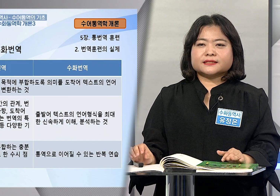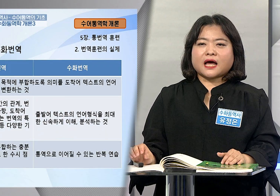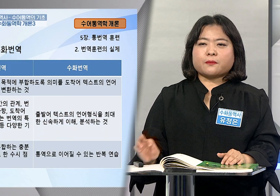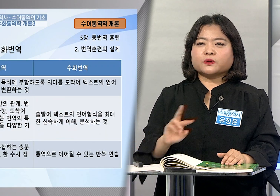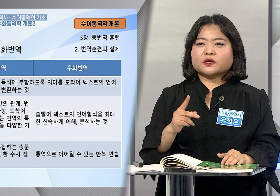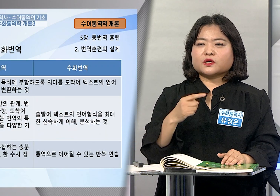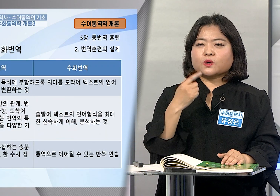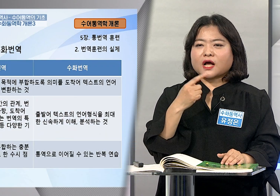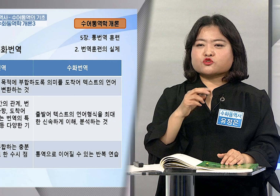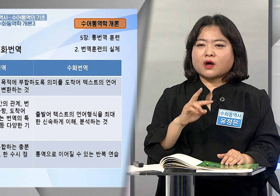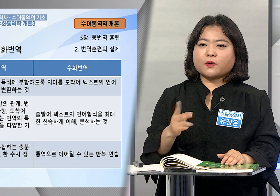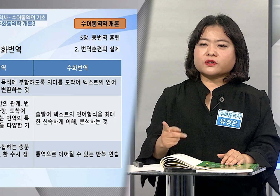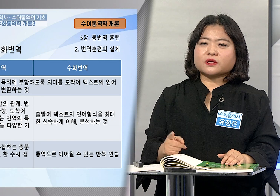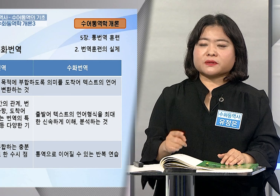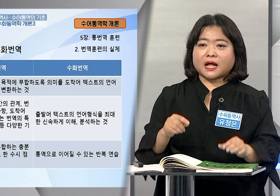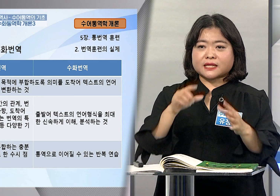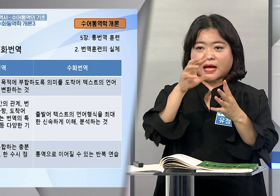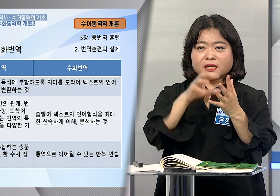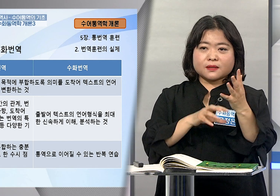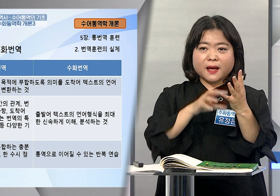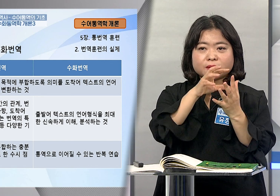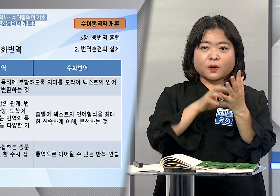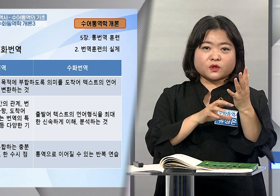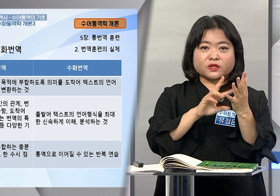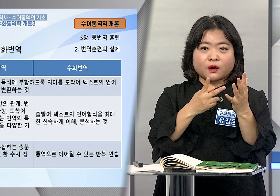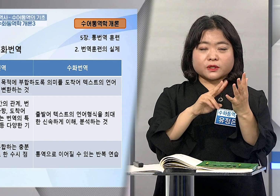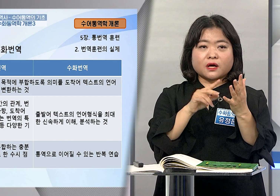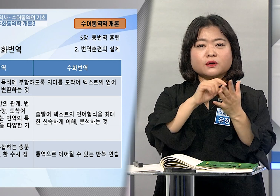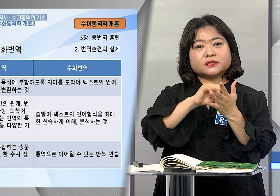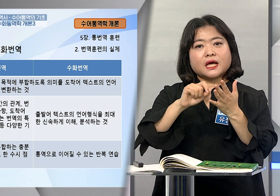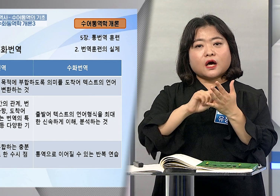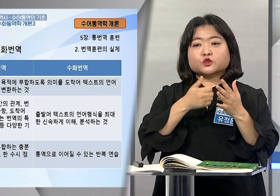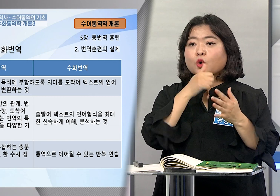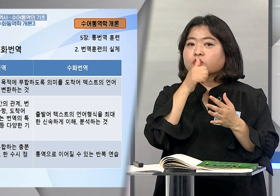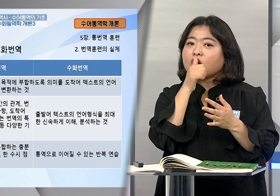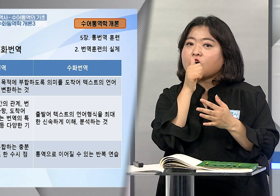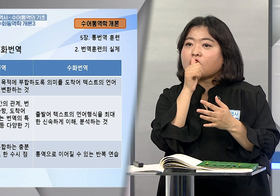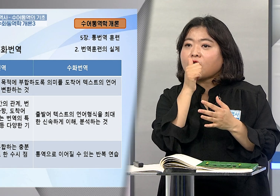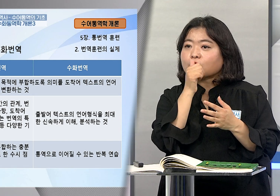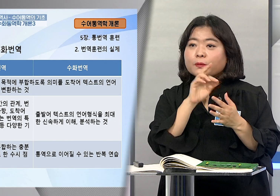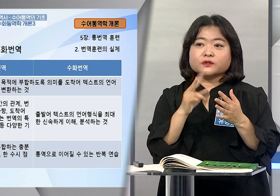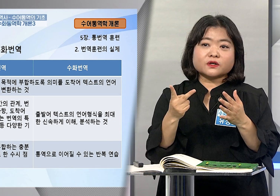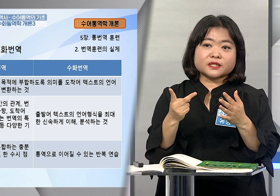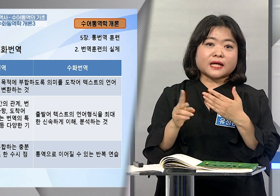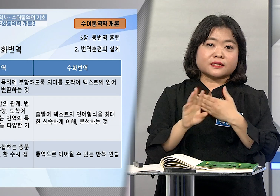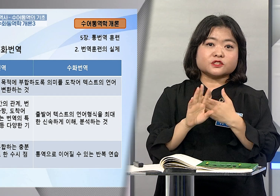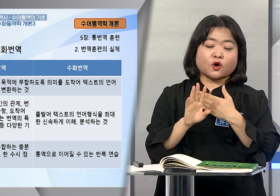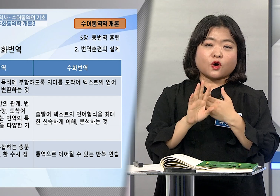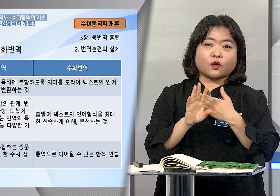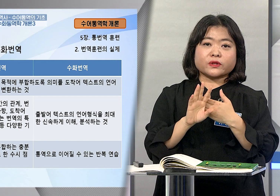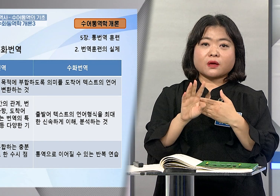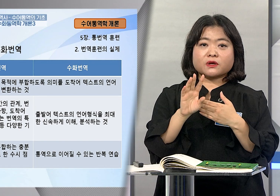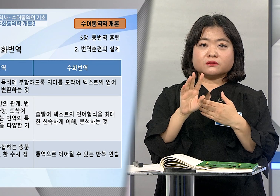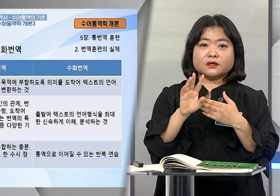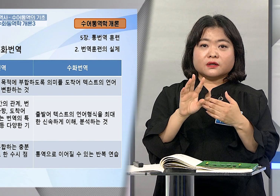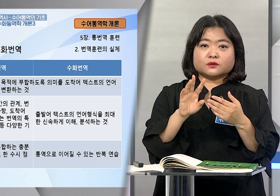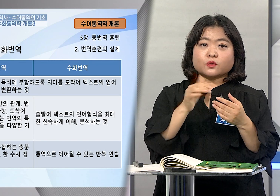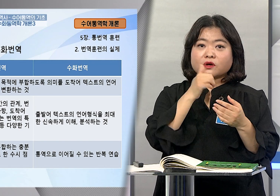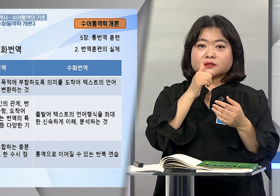자, 번역 이론과 수화 번역입니다. 자, 일반 번역이에요. 이건 통역하고 번역이 다르죠. 왜냐하면